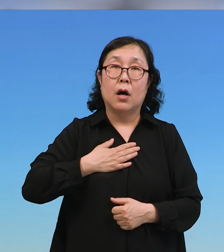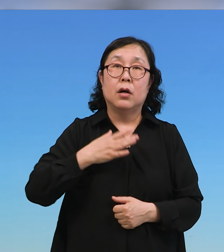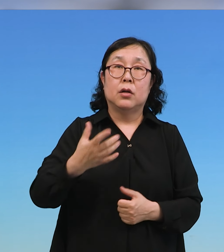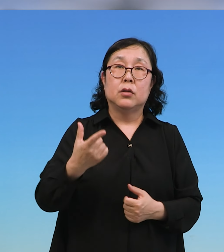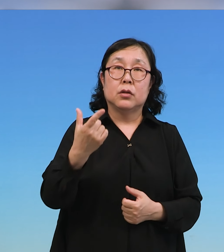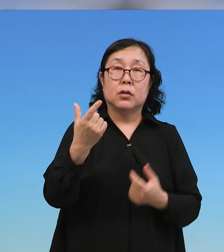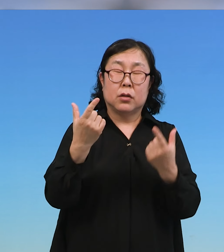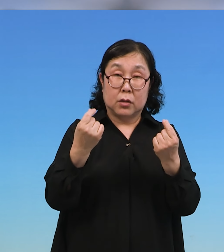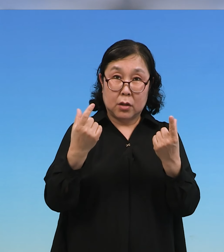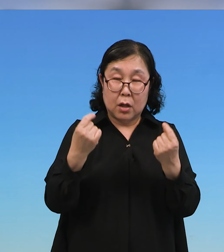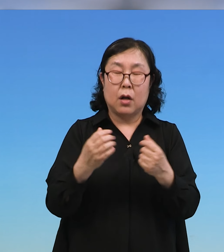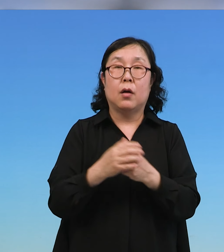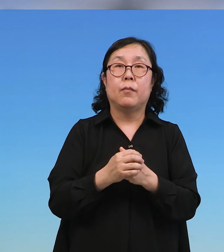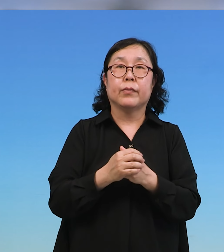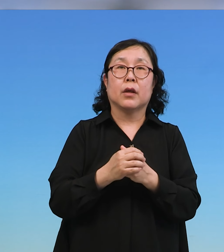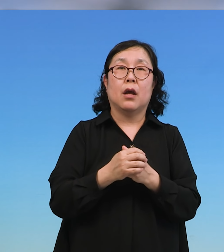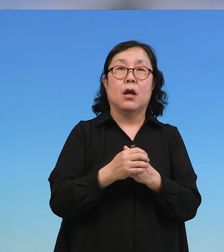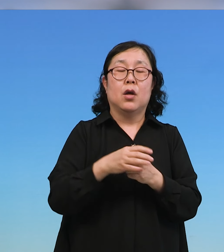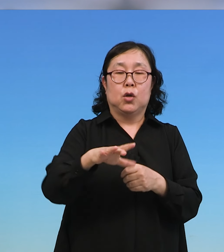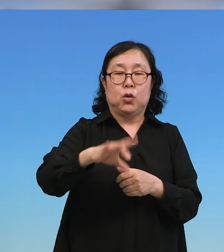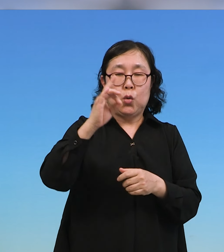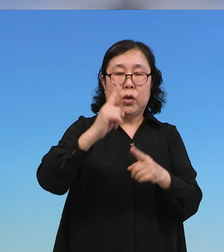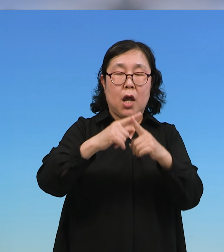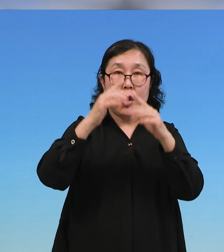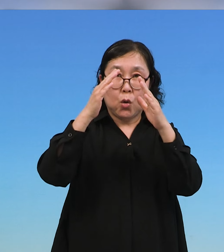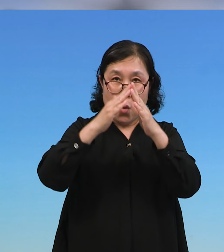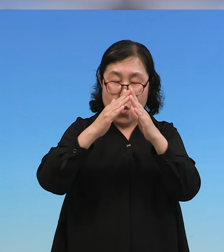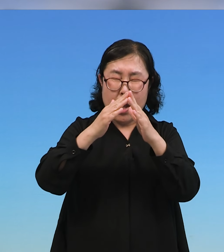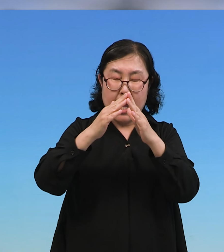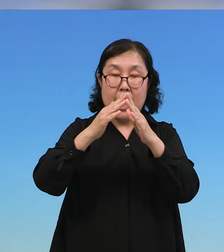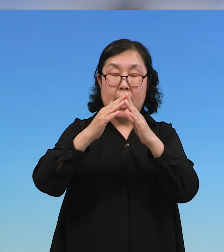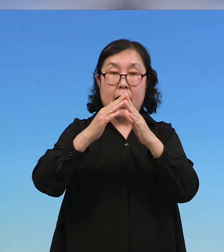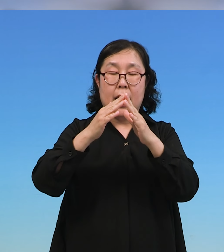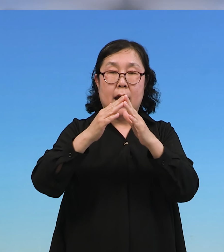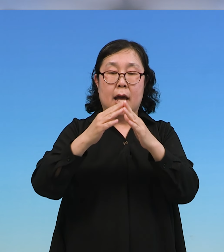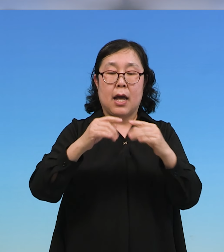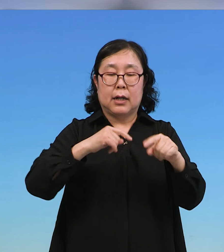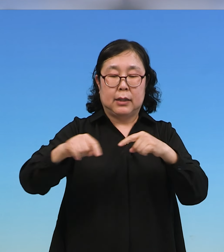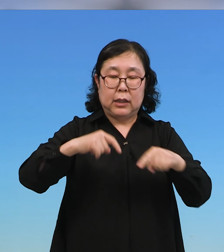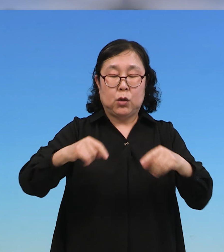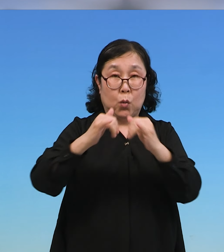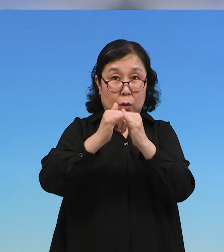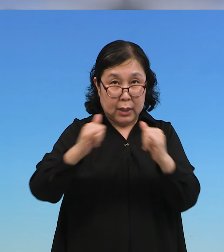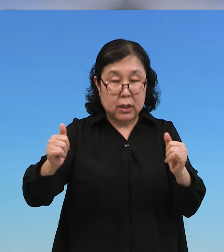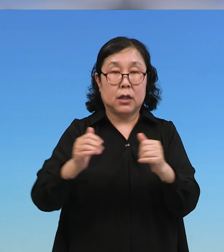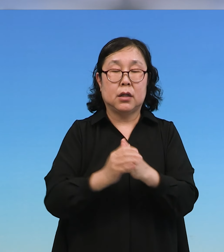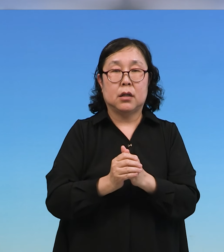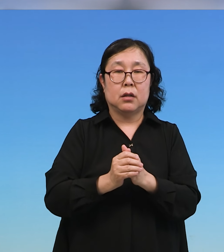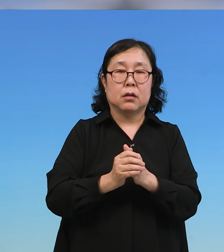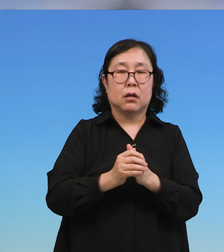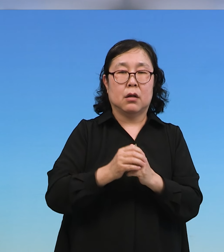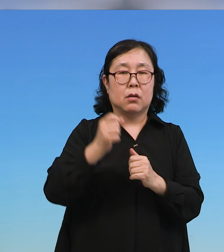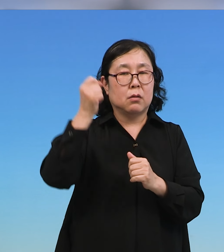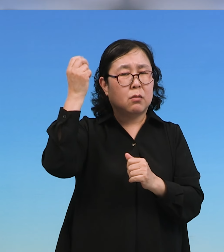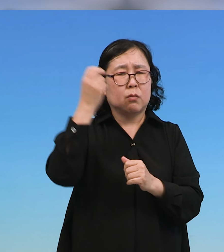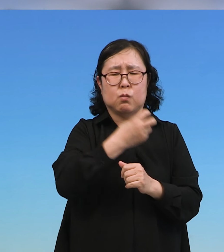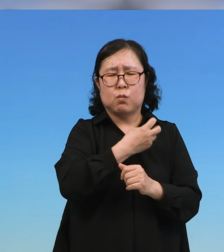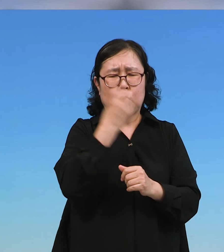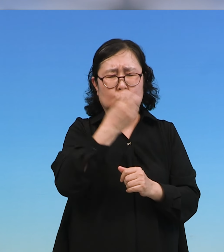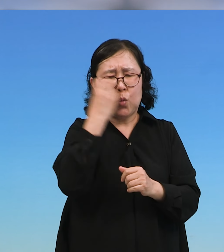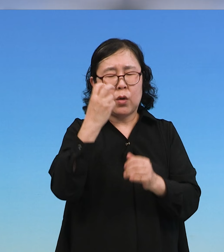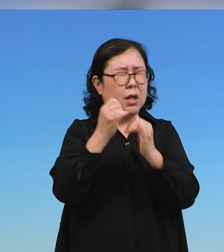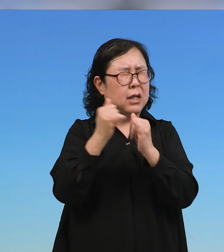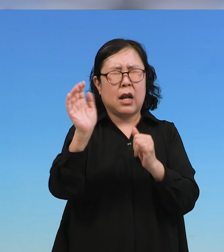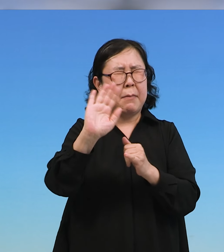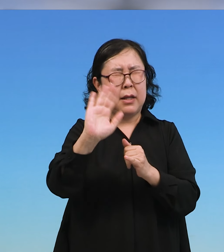배운 게 많이 없고요, 뭐 고기 잡고 뭐 이러는데 뭐 학문에 관심을 가질 필요가 없지 않습니까? 그리고